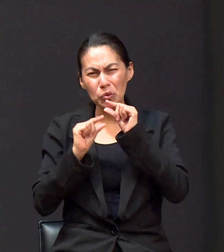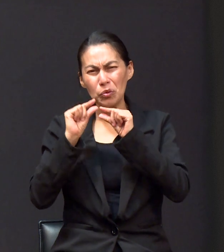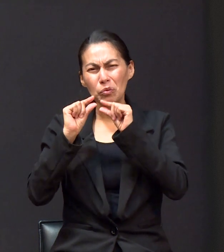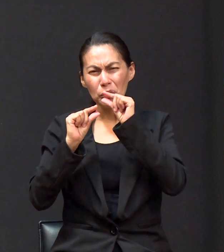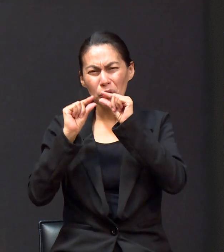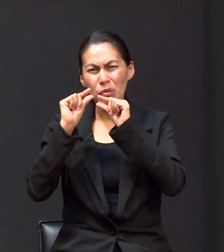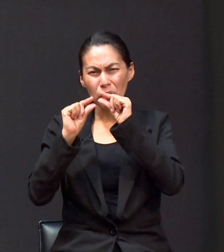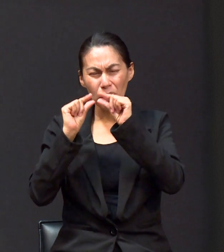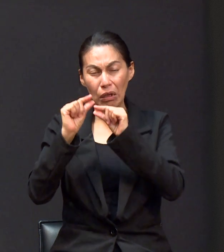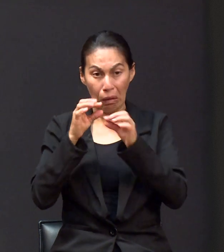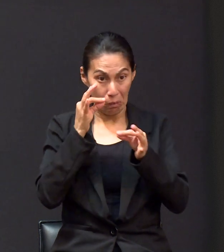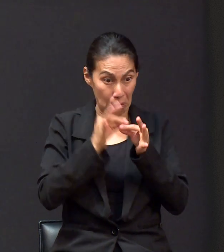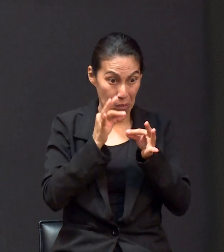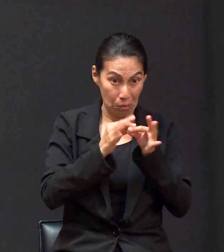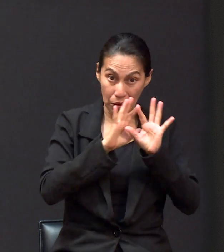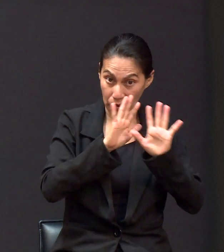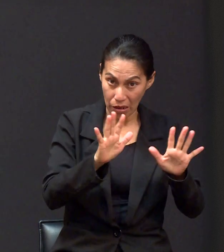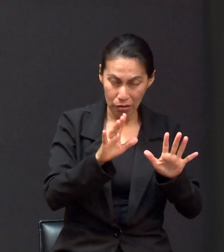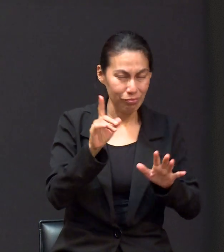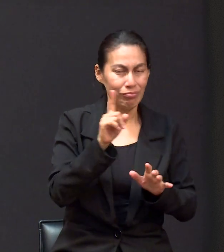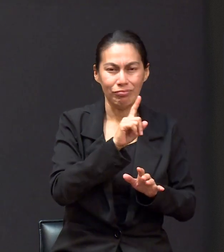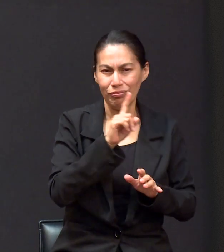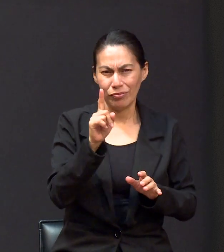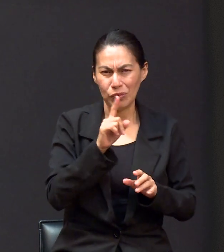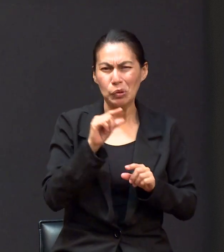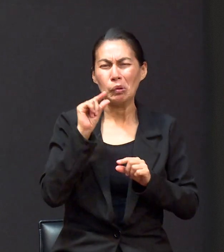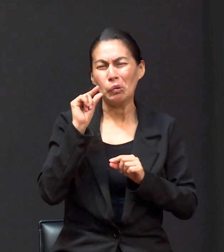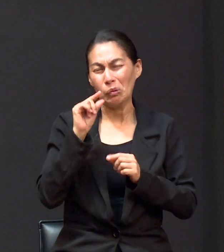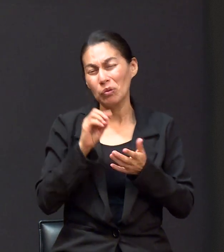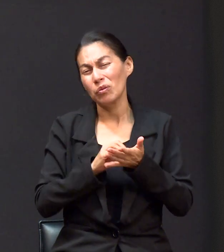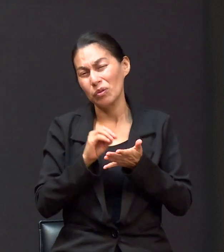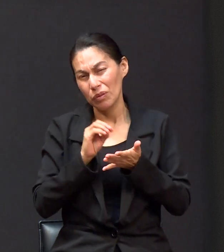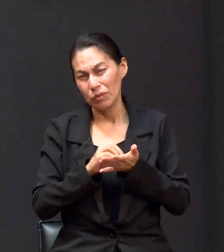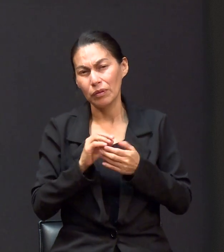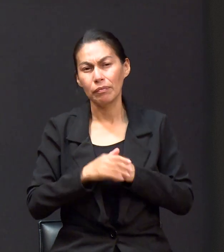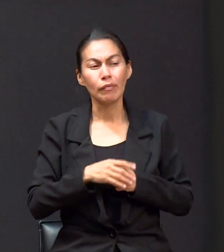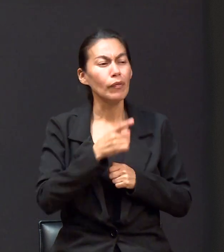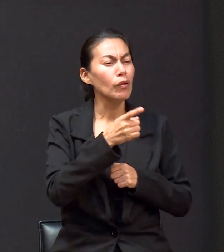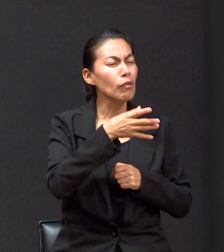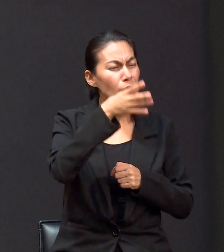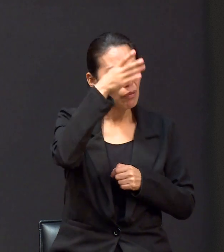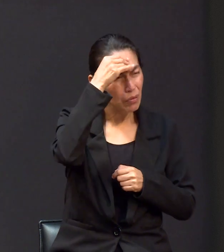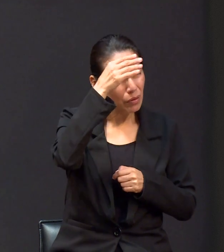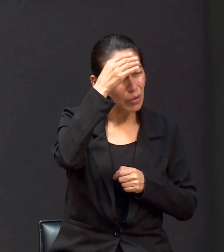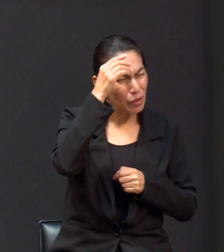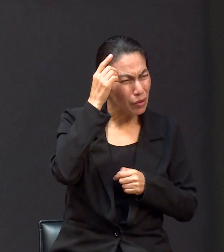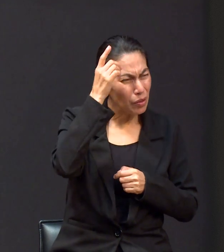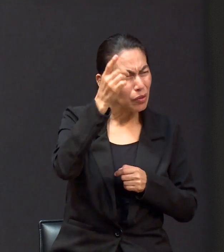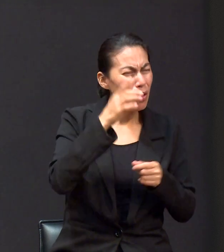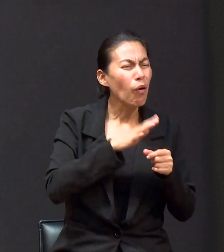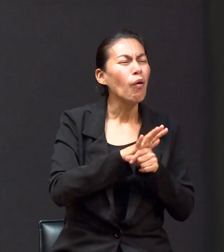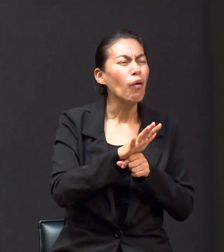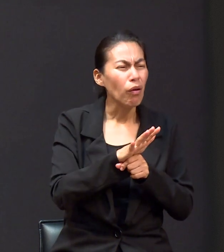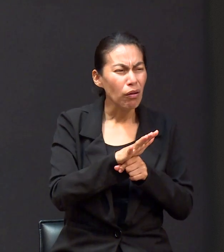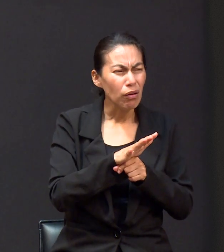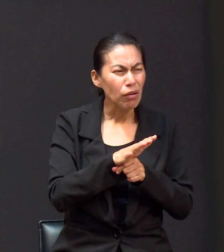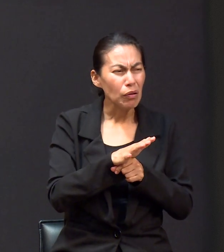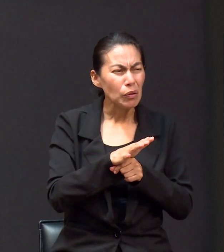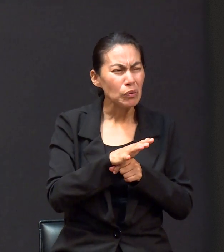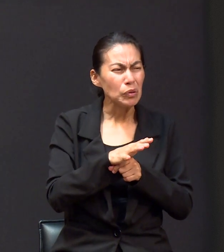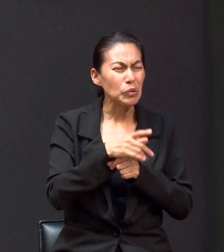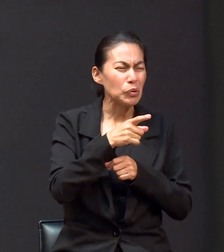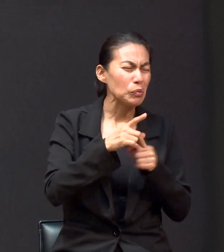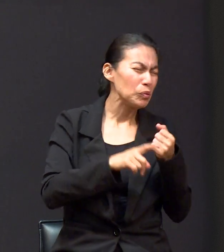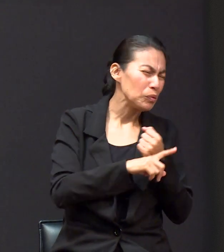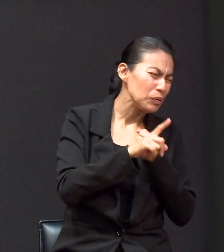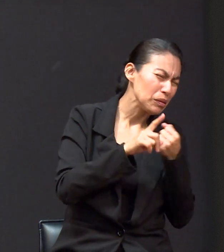Amén. Estás en ese proceso de recuperación. ¿Y qué has aprendido de Dios a lo largo